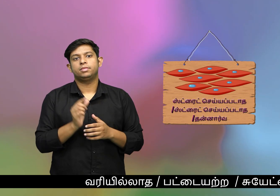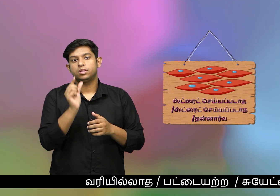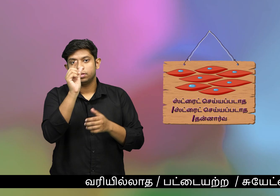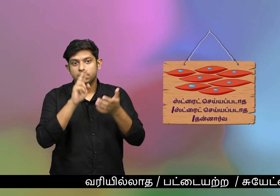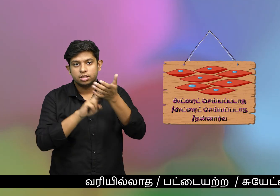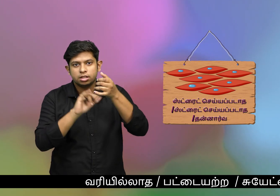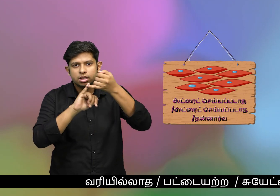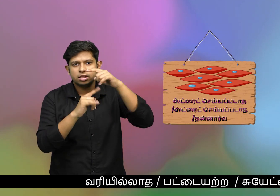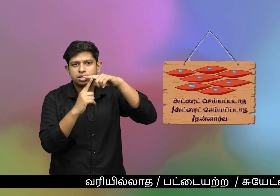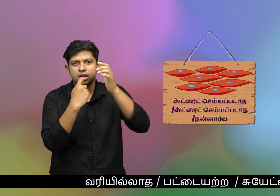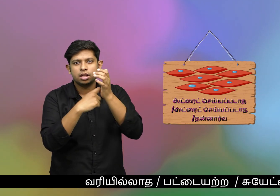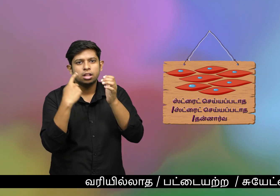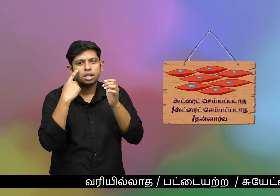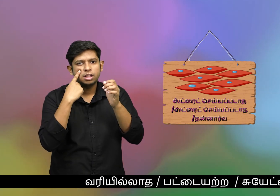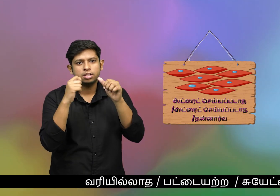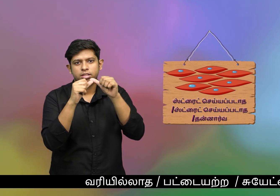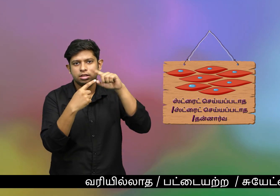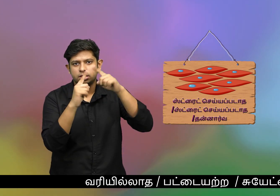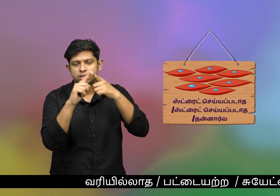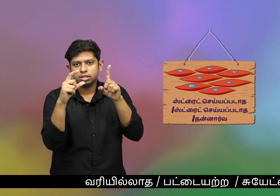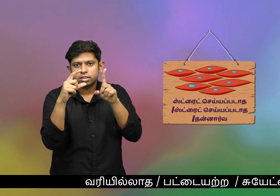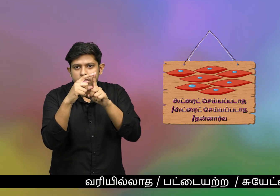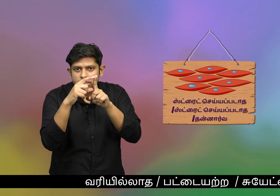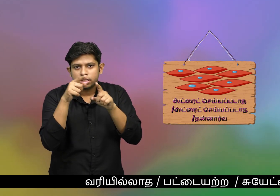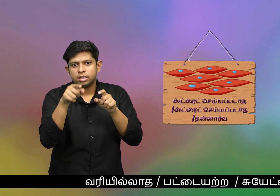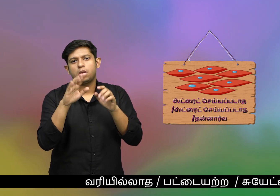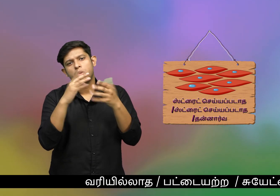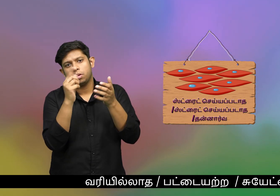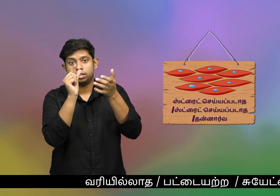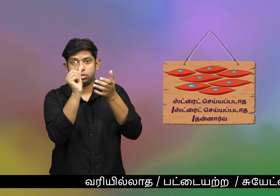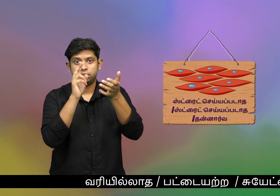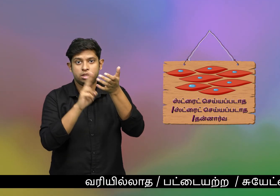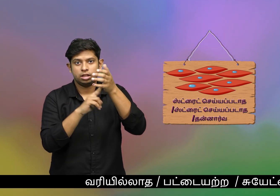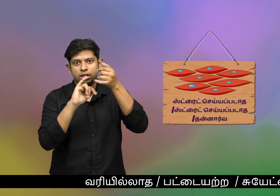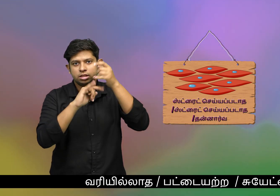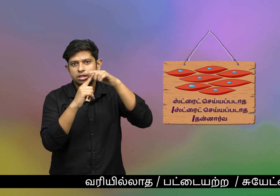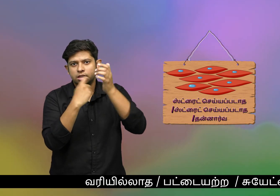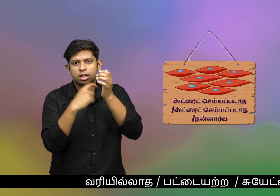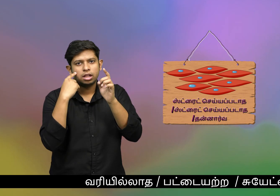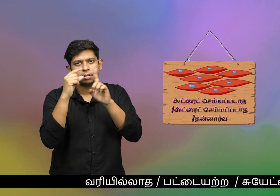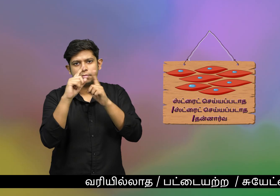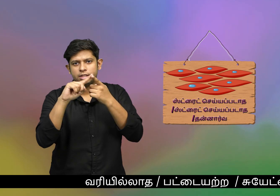வரி இல்லாத அல்லது பட்டையற்ற அல்லது சுயேச்சை.